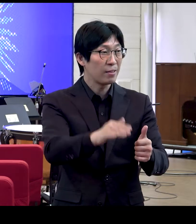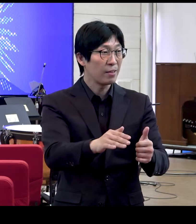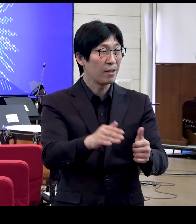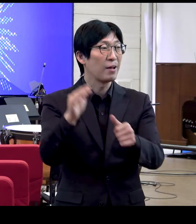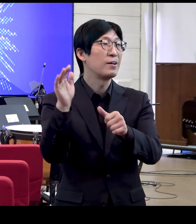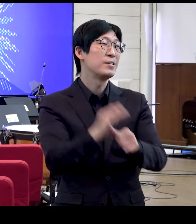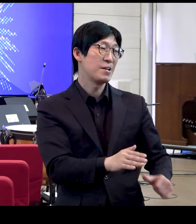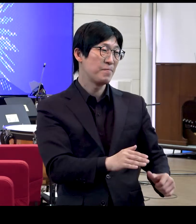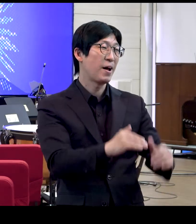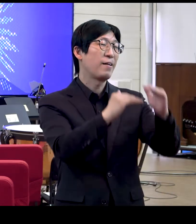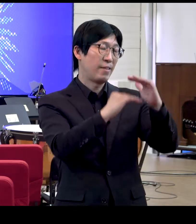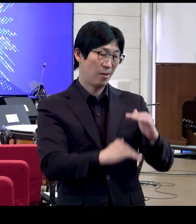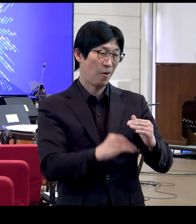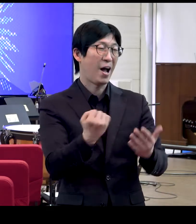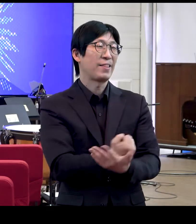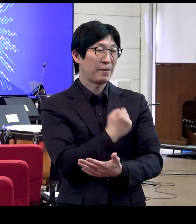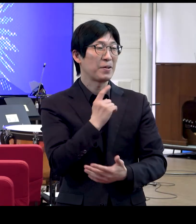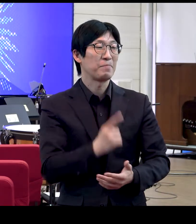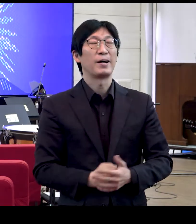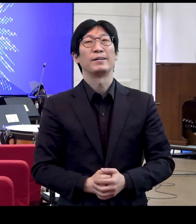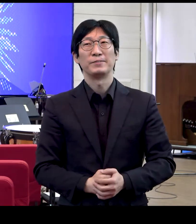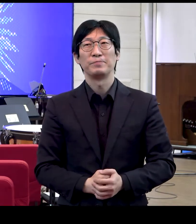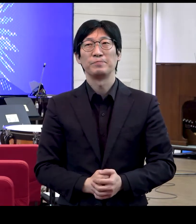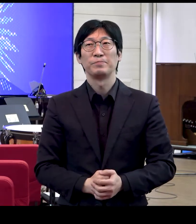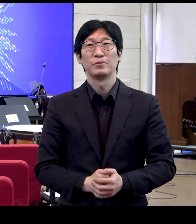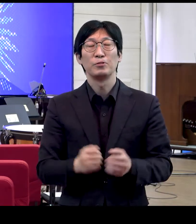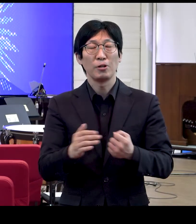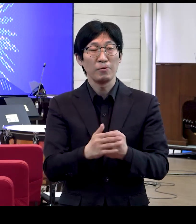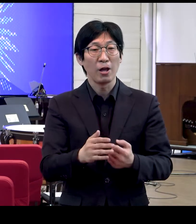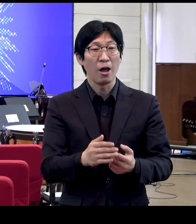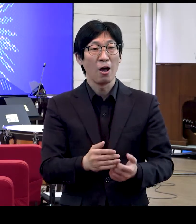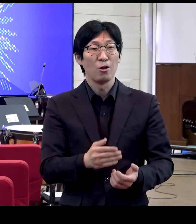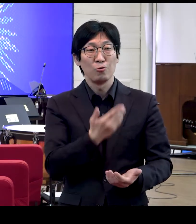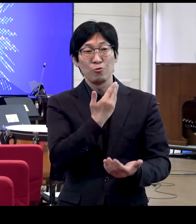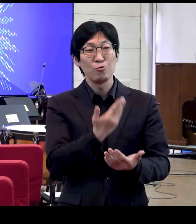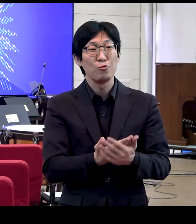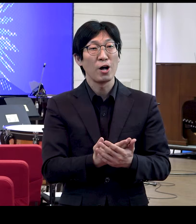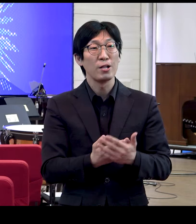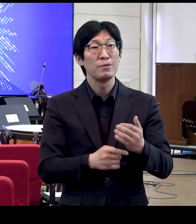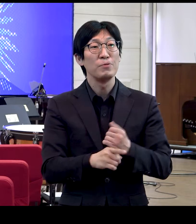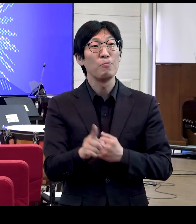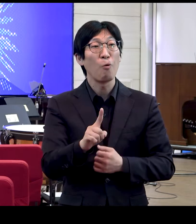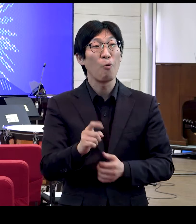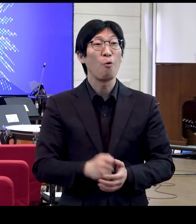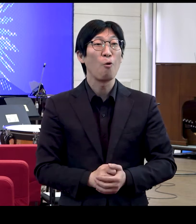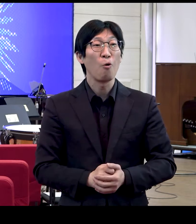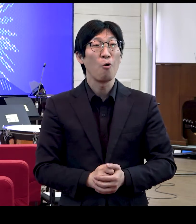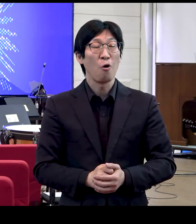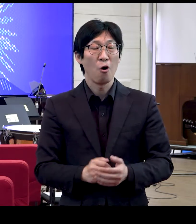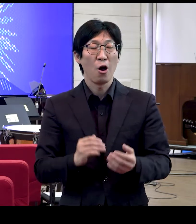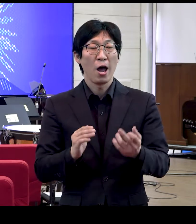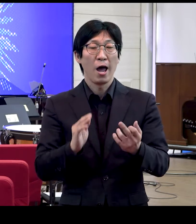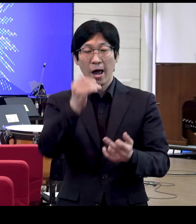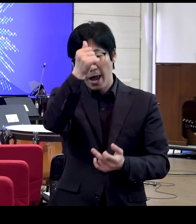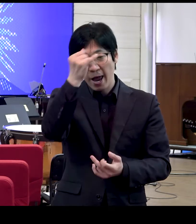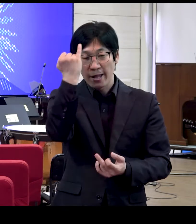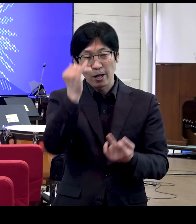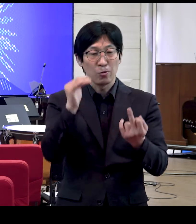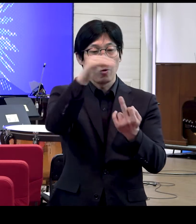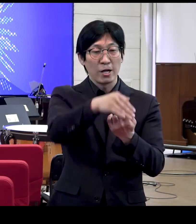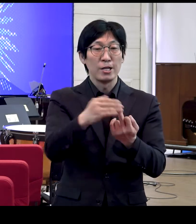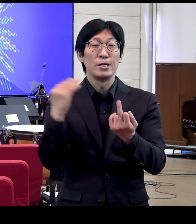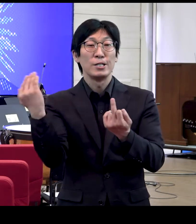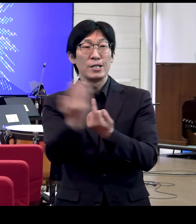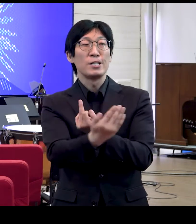그런 이야기예요. 자, 그래서 오늘 말씀의 핵심 메시지는 뭐냐? 에덴 동산을 지켜라,